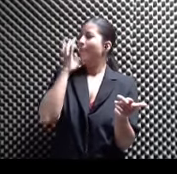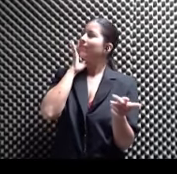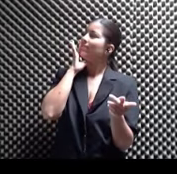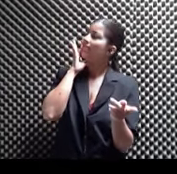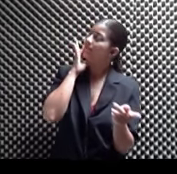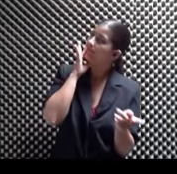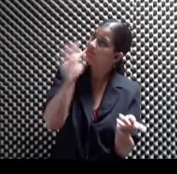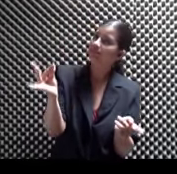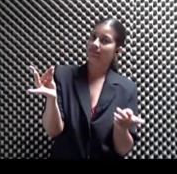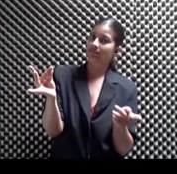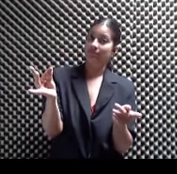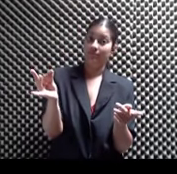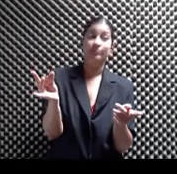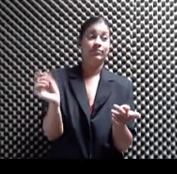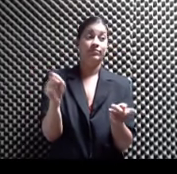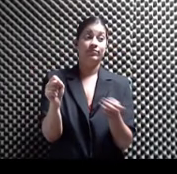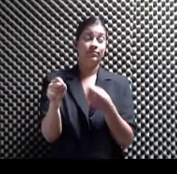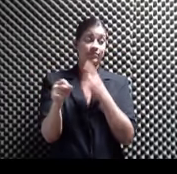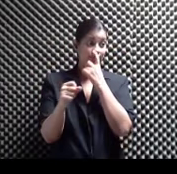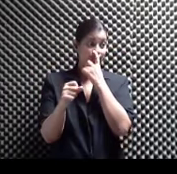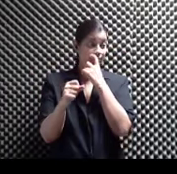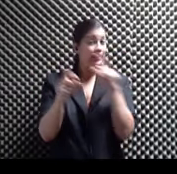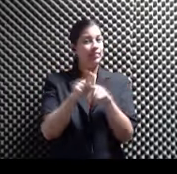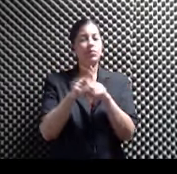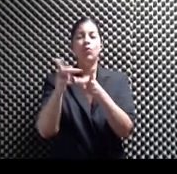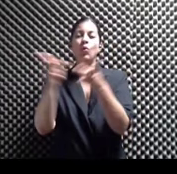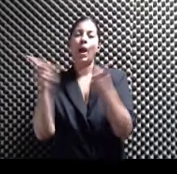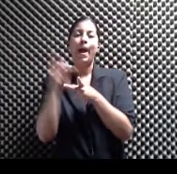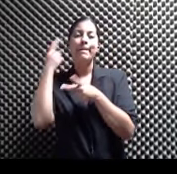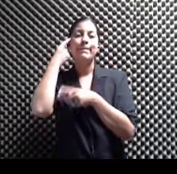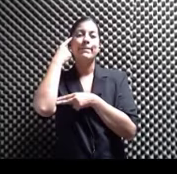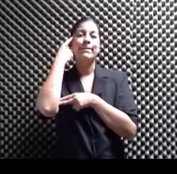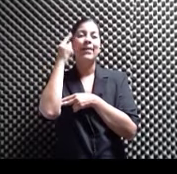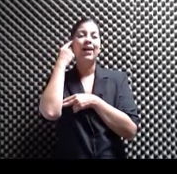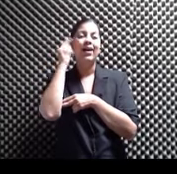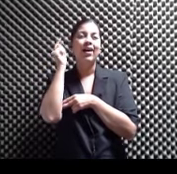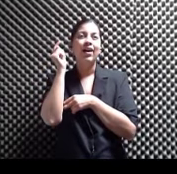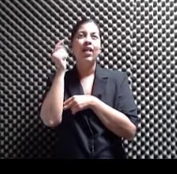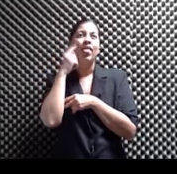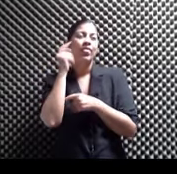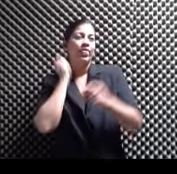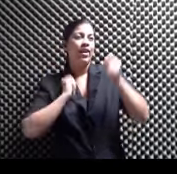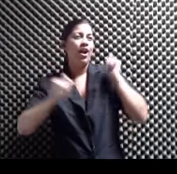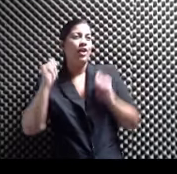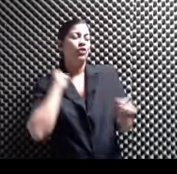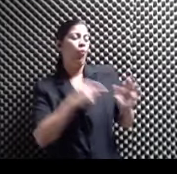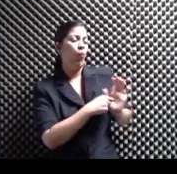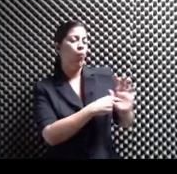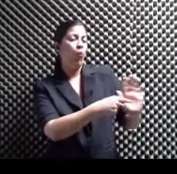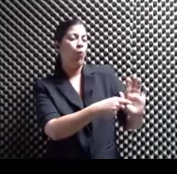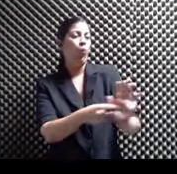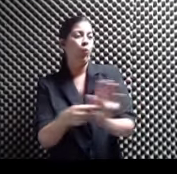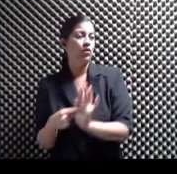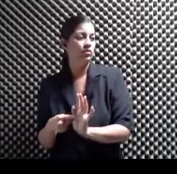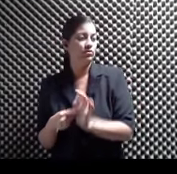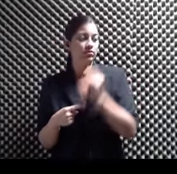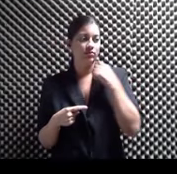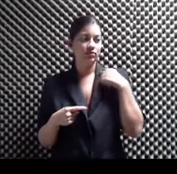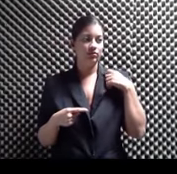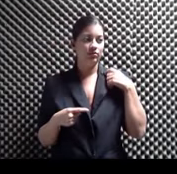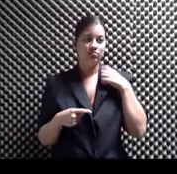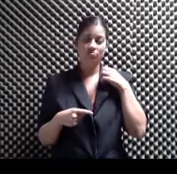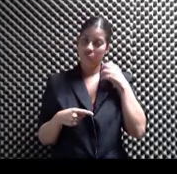riquísimo. Exacto. Porque también tiene un espacio para espectáculos artísticos teatrales. Y